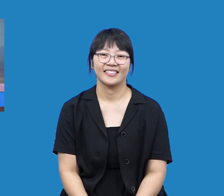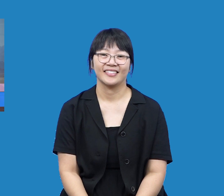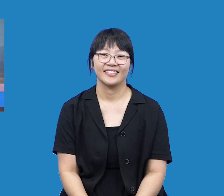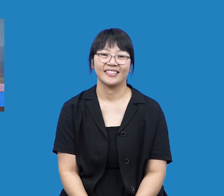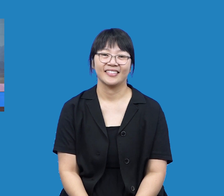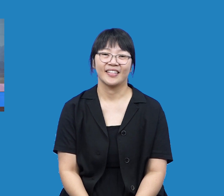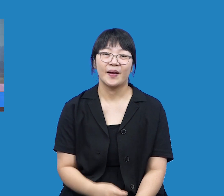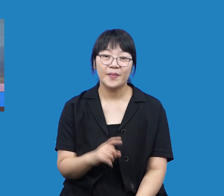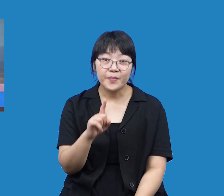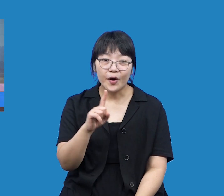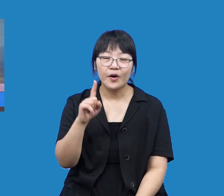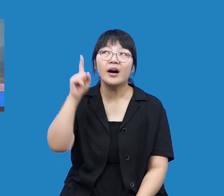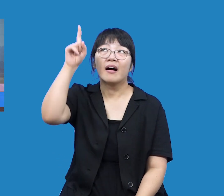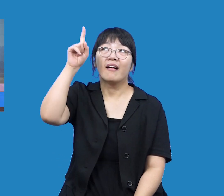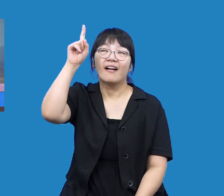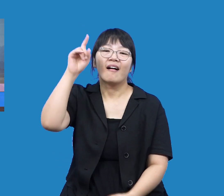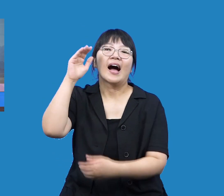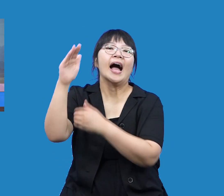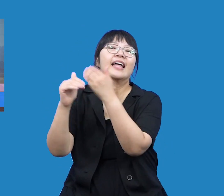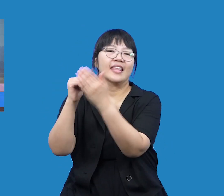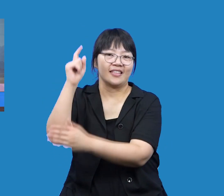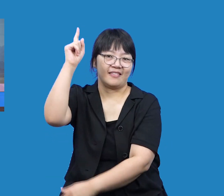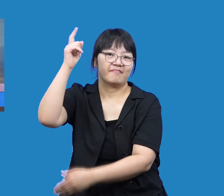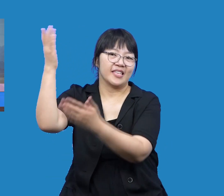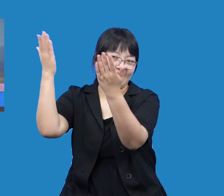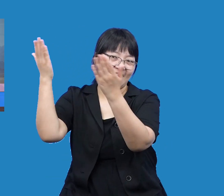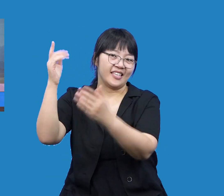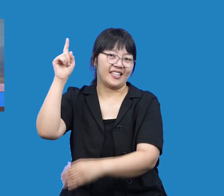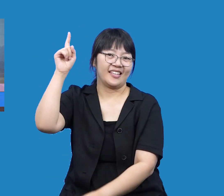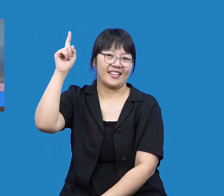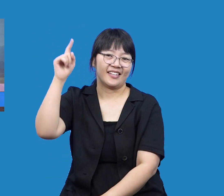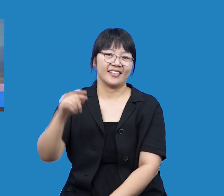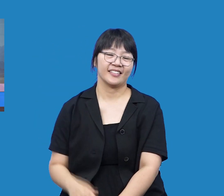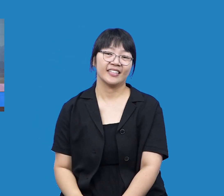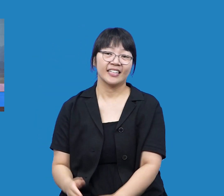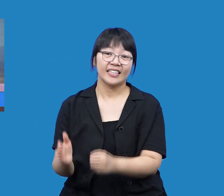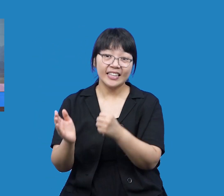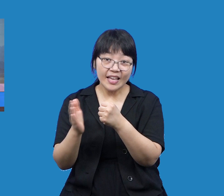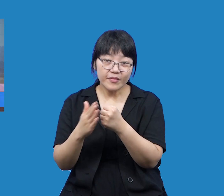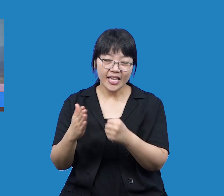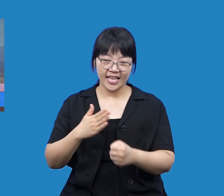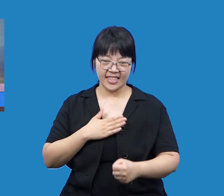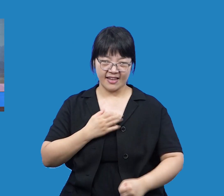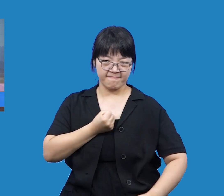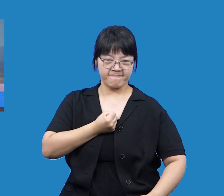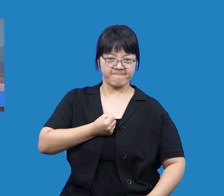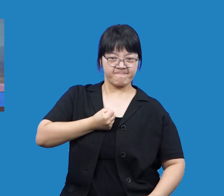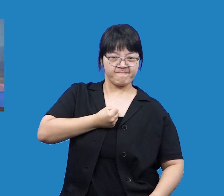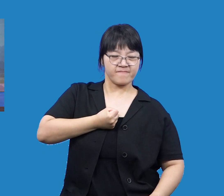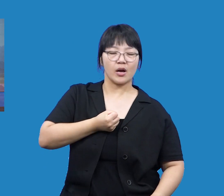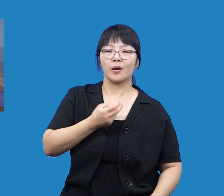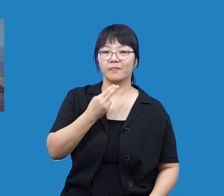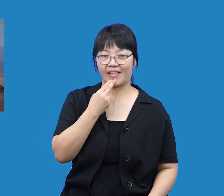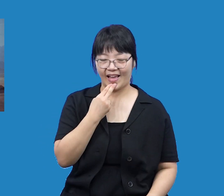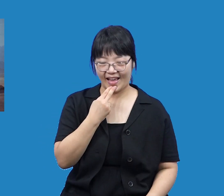단어가 하나님이에요. 하나님이 하신 일입니다. 그래서 나는 원망하지 않습니다. 그